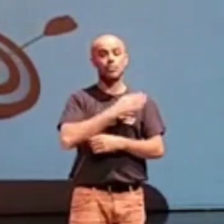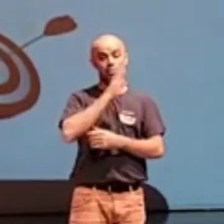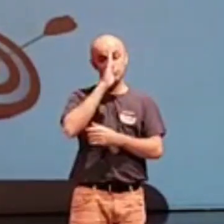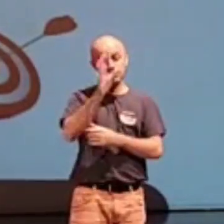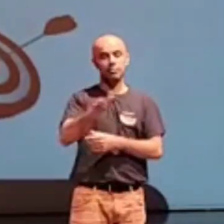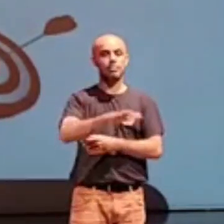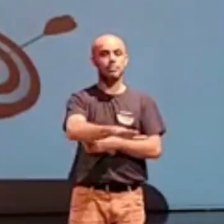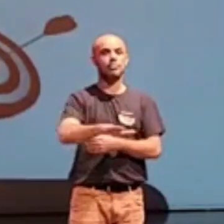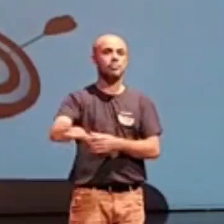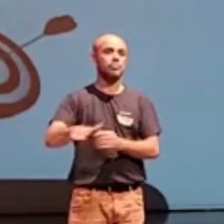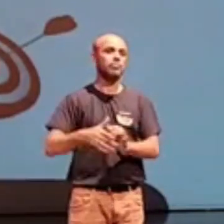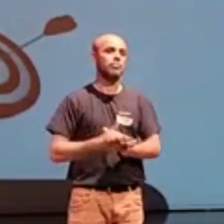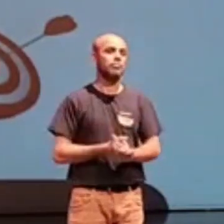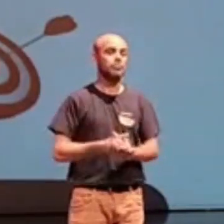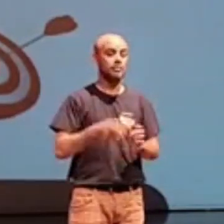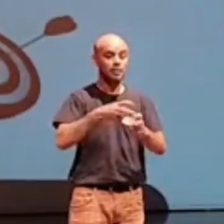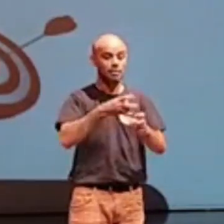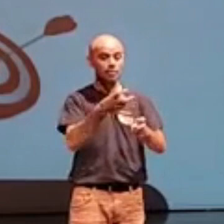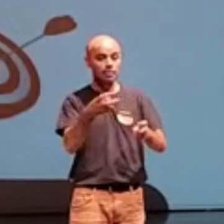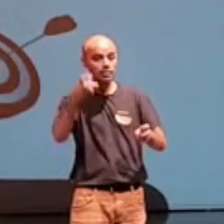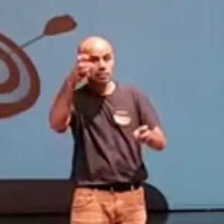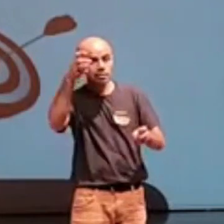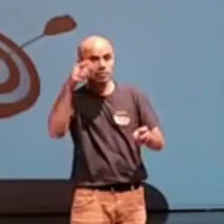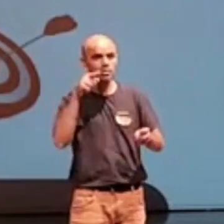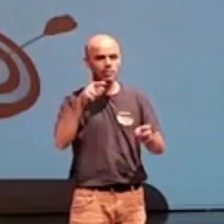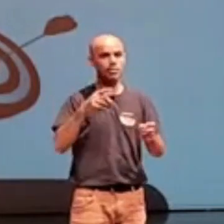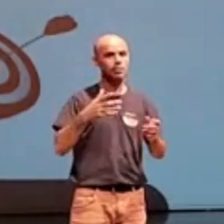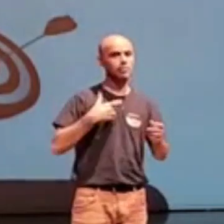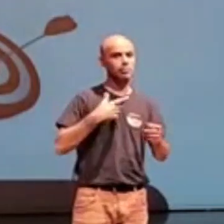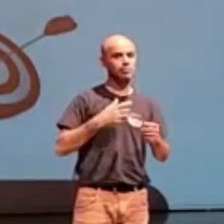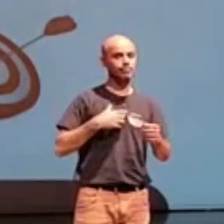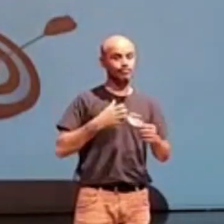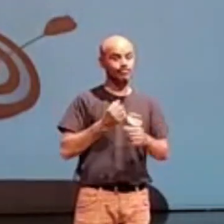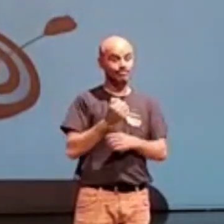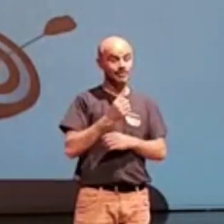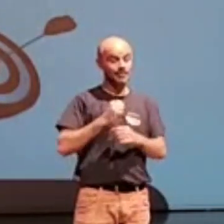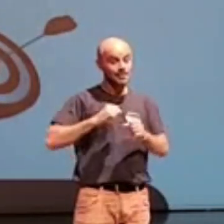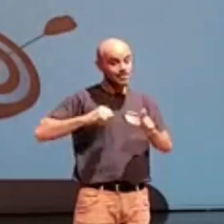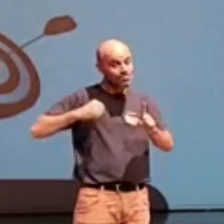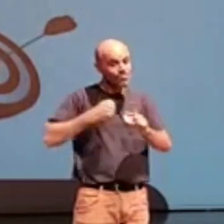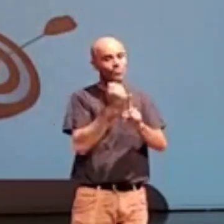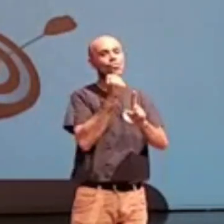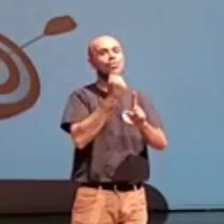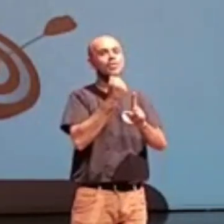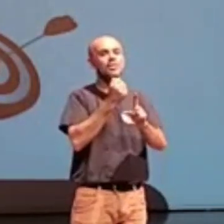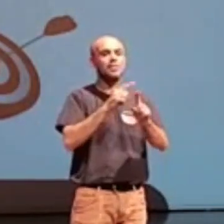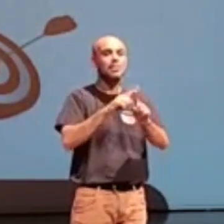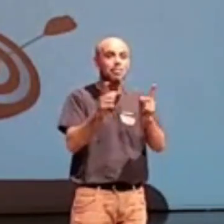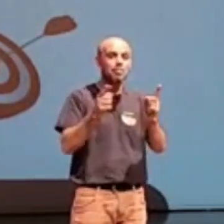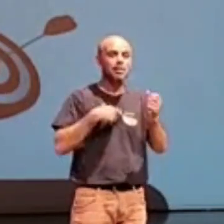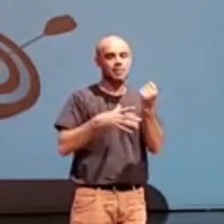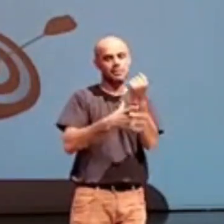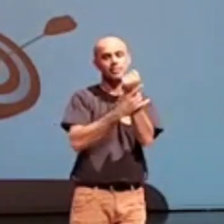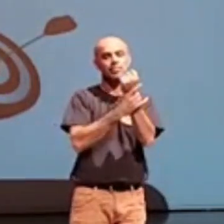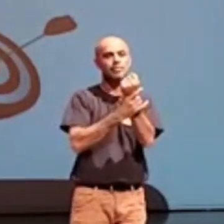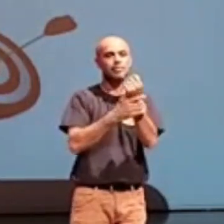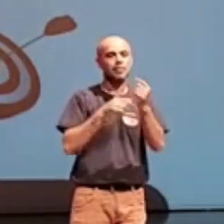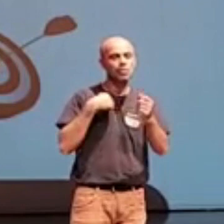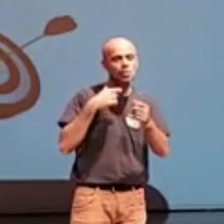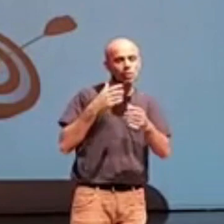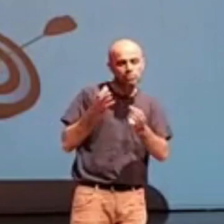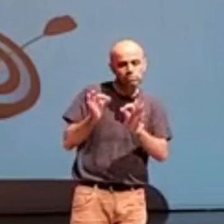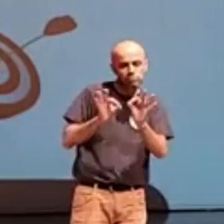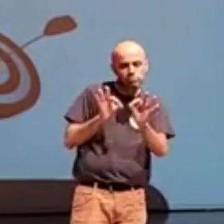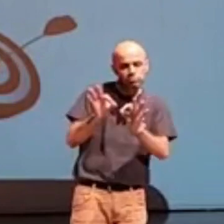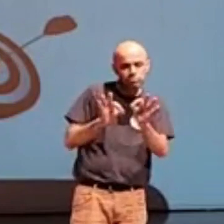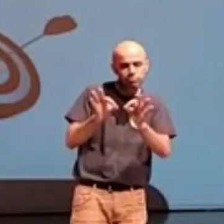crianças. Uma cirurgia de escoliose é uma cirurgia relativamente agressiva, hoje com muita segurança, mas o que nós buscamos? Melhora